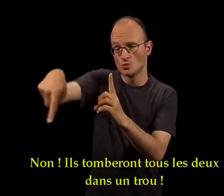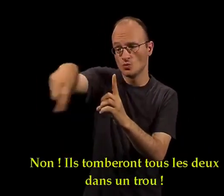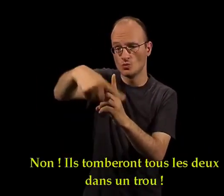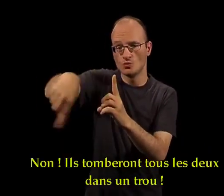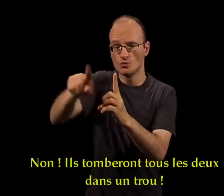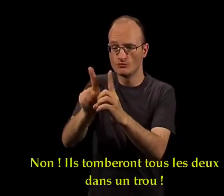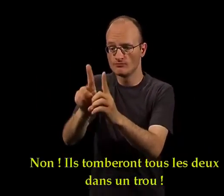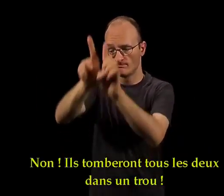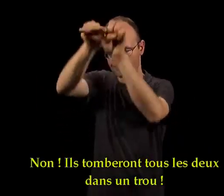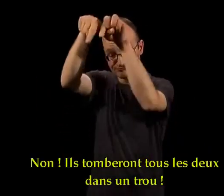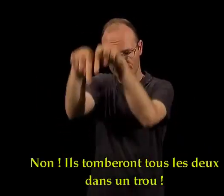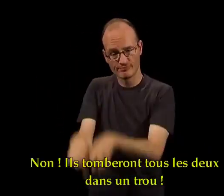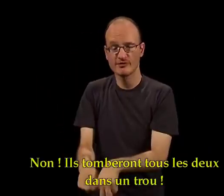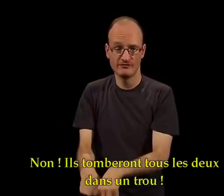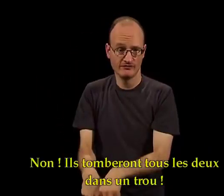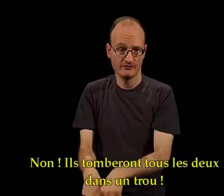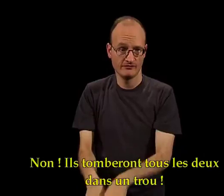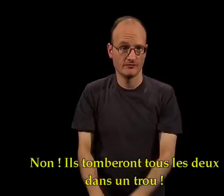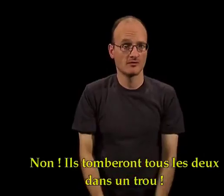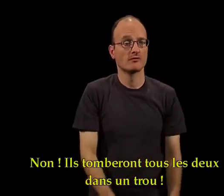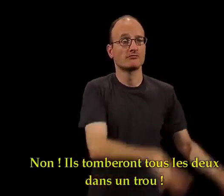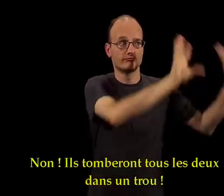Non. Ils tomberont tous les deux dans un trou.